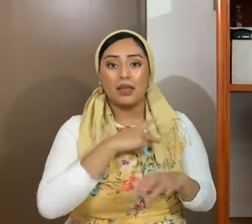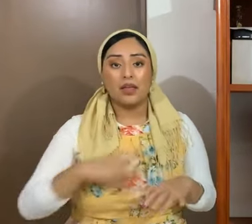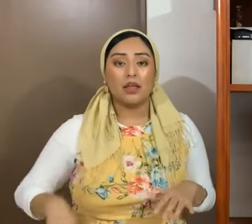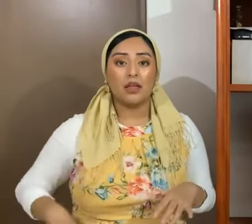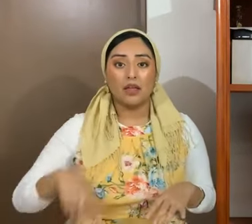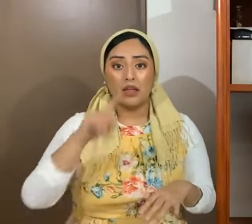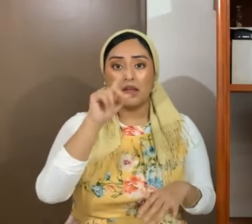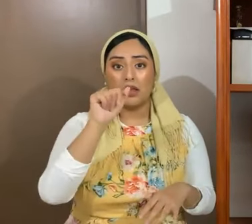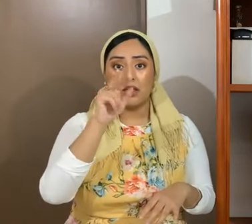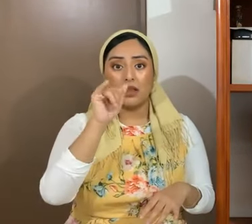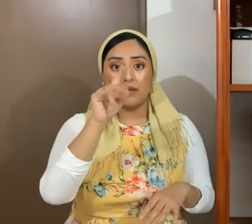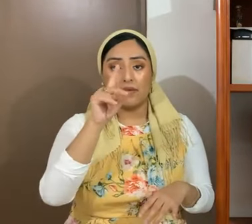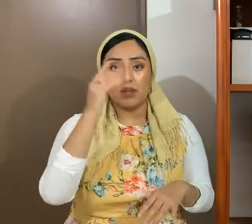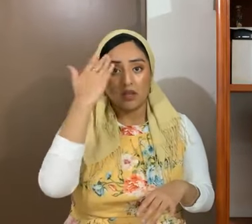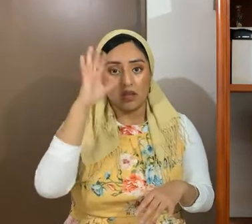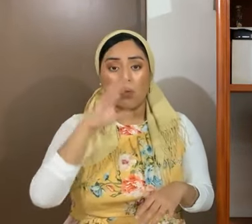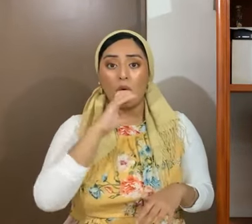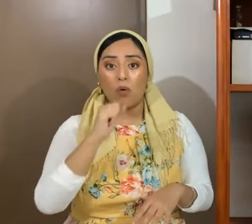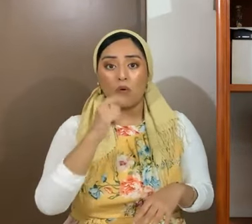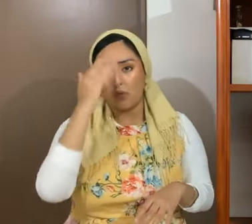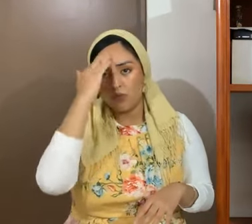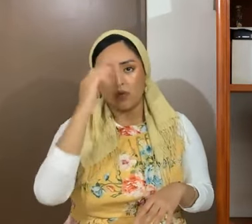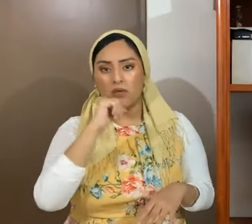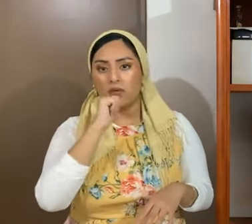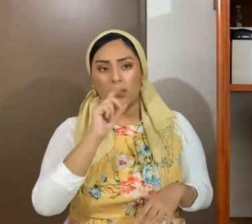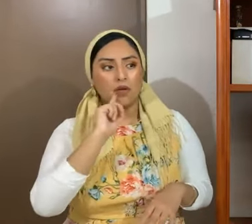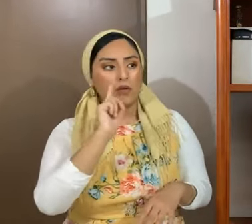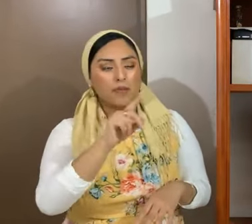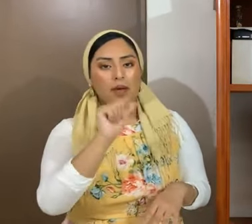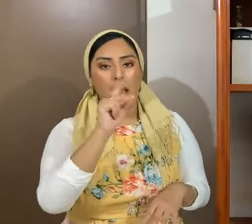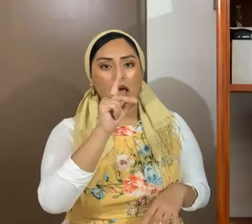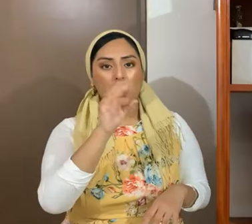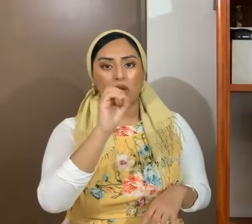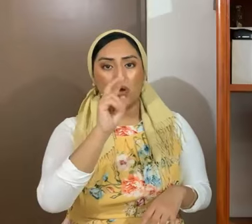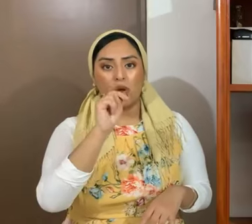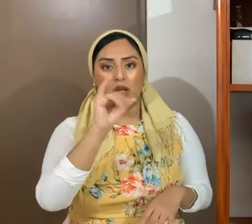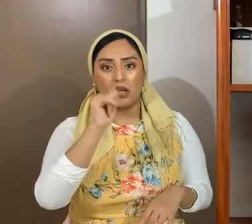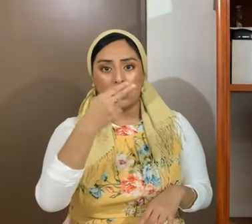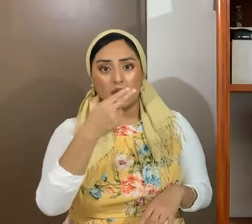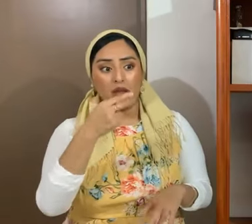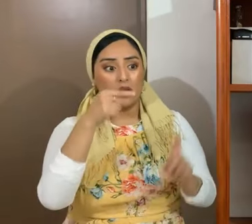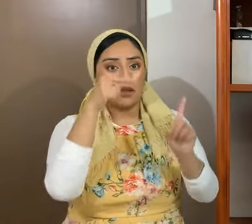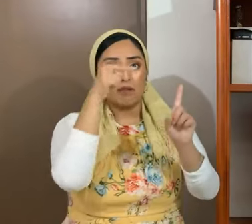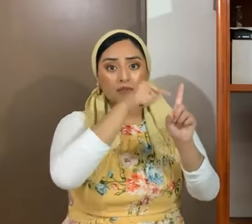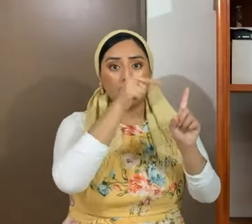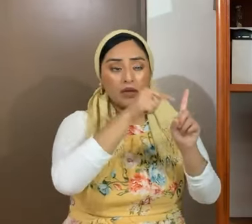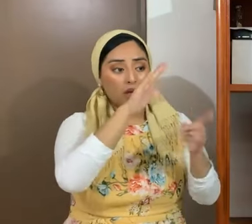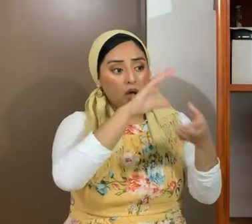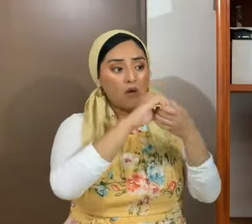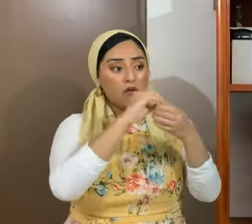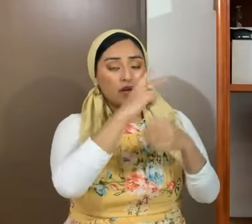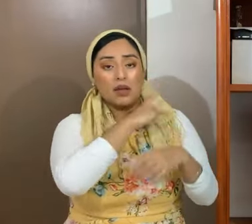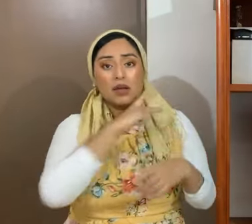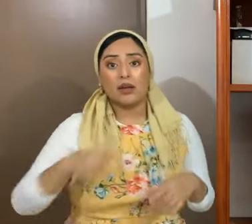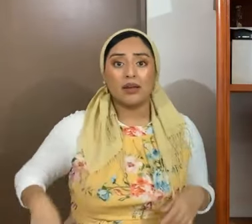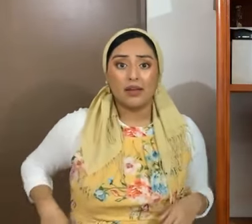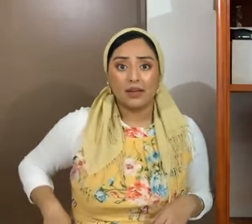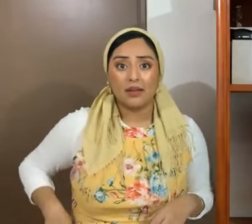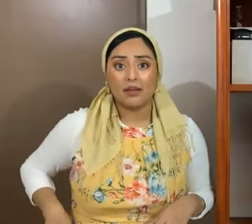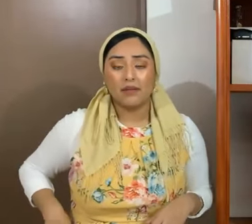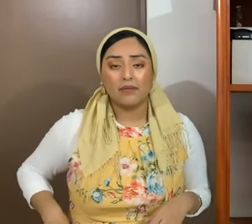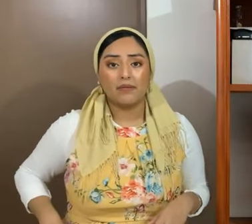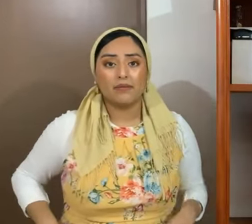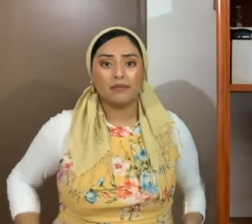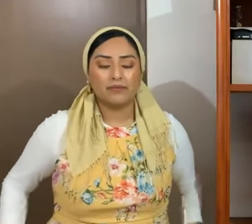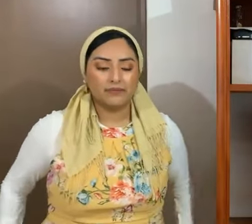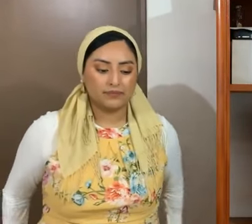ya estaba grande, pero él sabía que no iba a mandar a Adonías a proclamarse él mismo como rey, no, y menos que no fuera Natán,